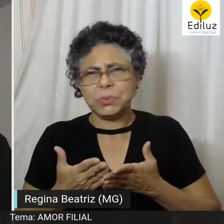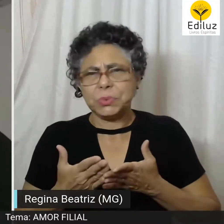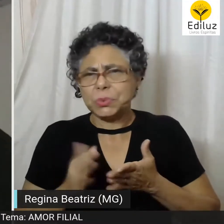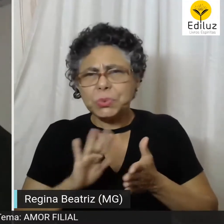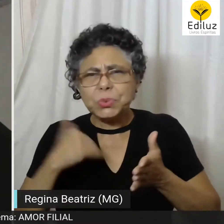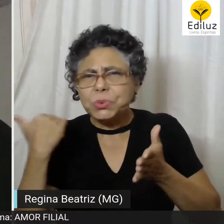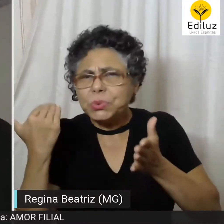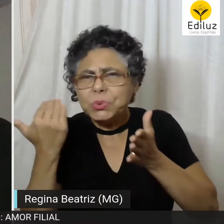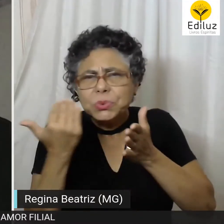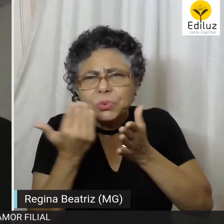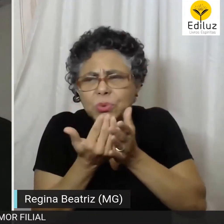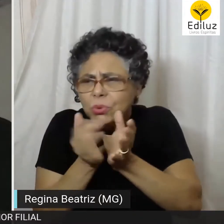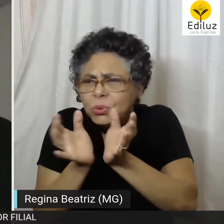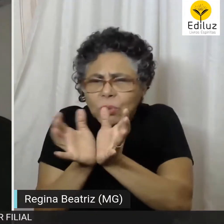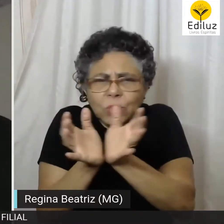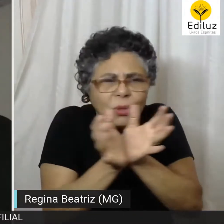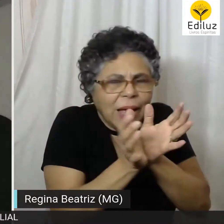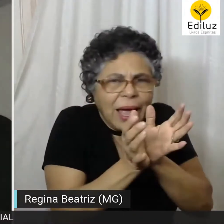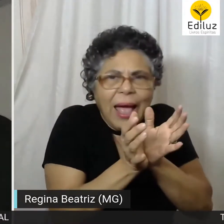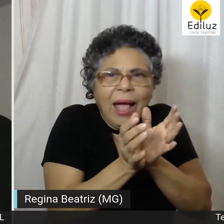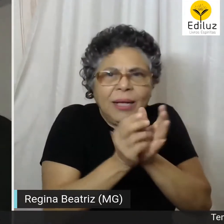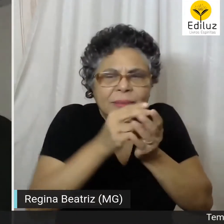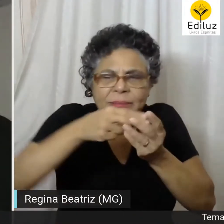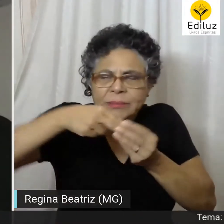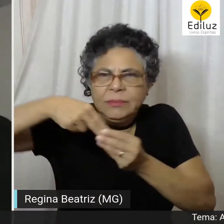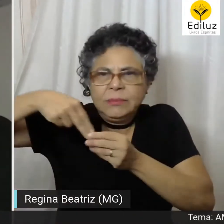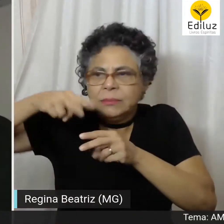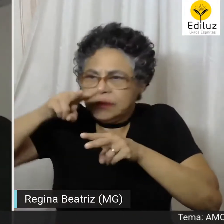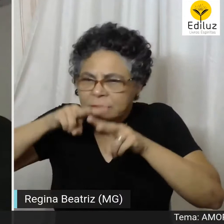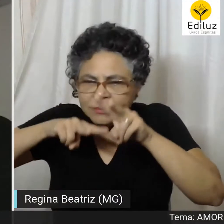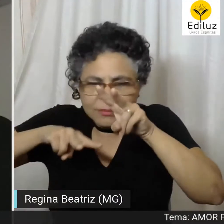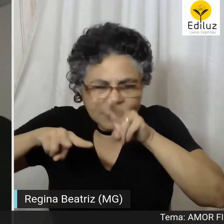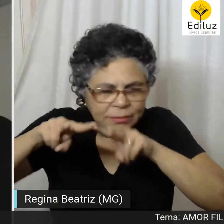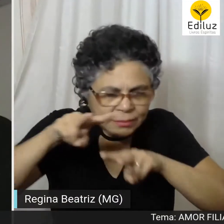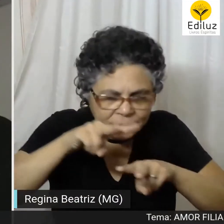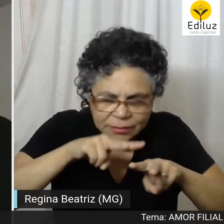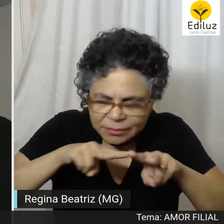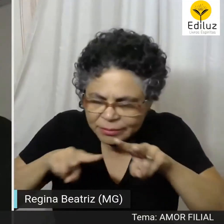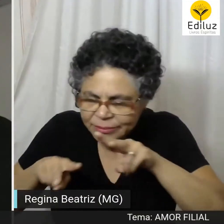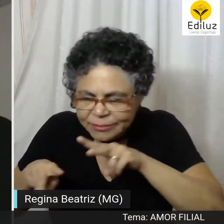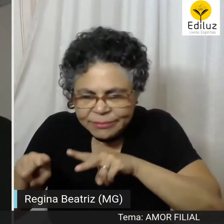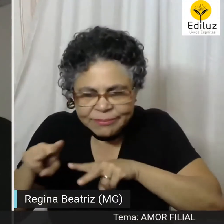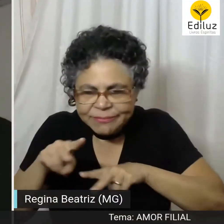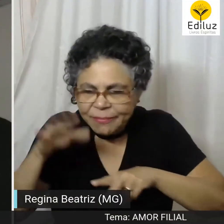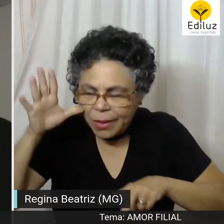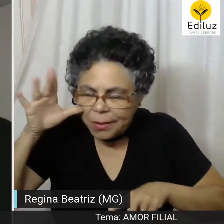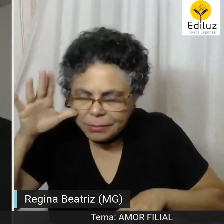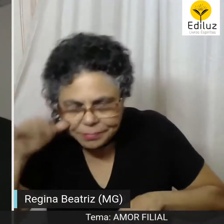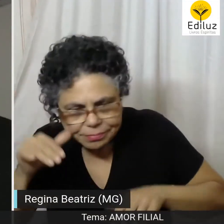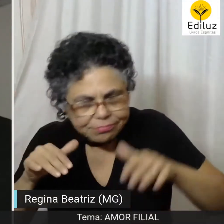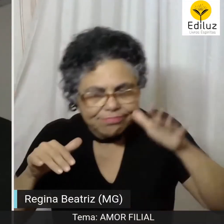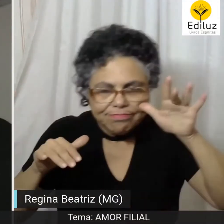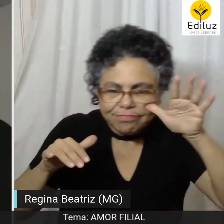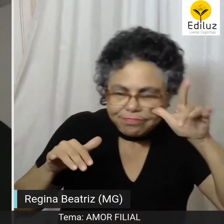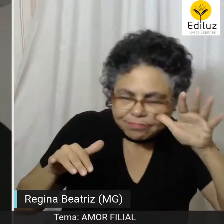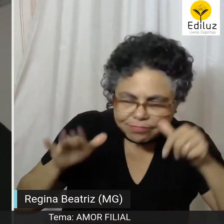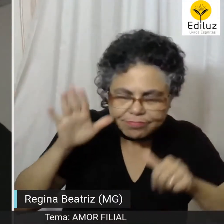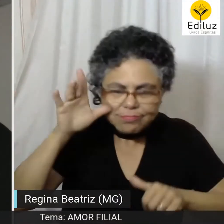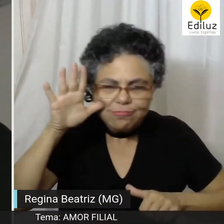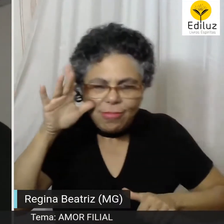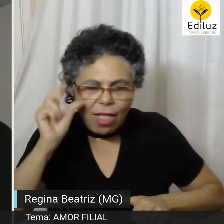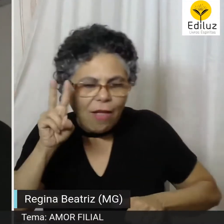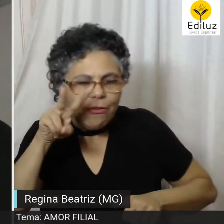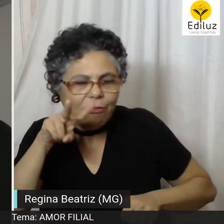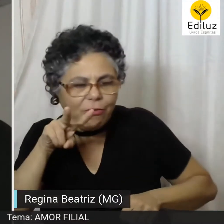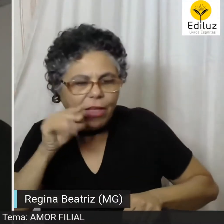é investigado por esse espírito e até o momento em que ele verdadeiramente assuma aquele